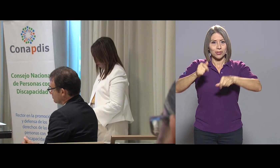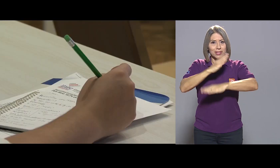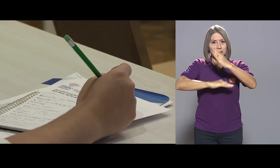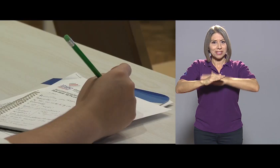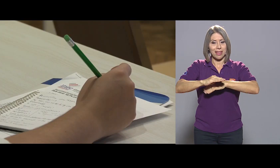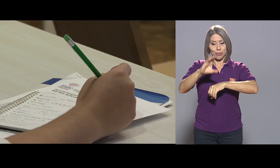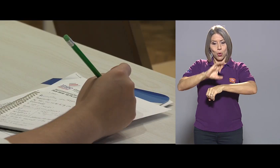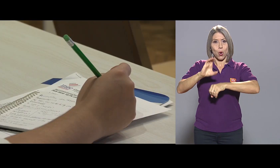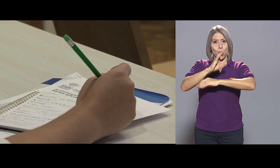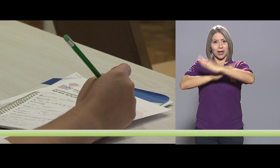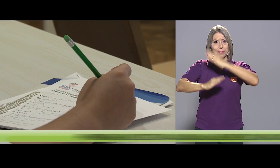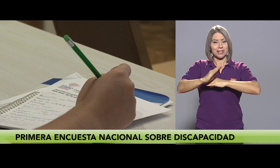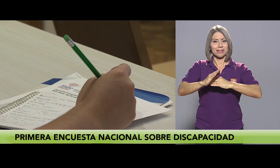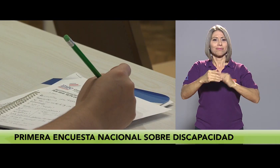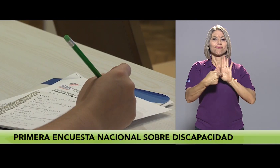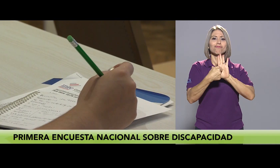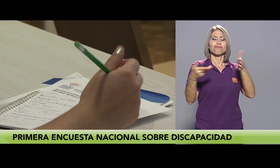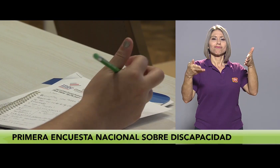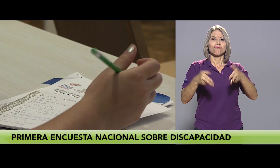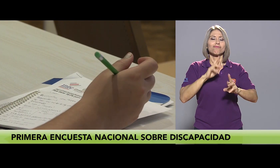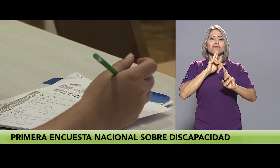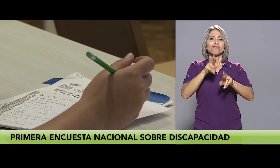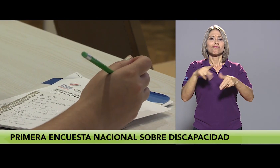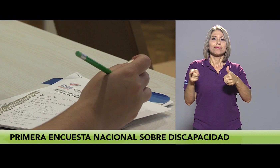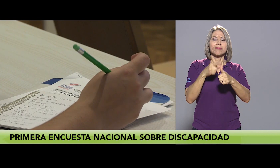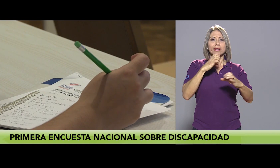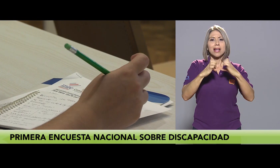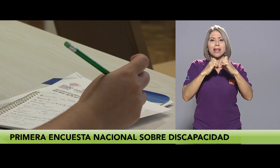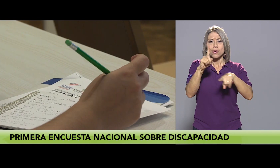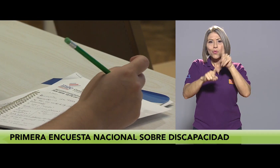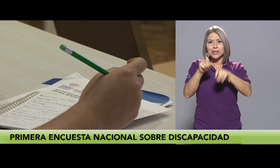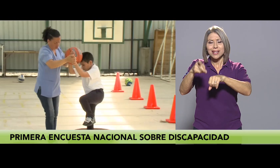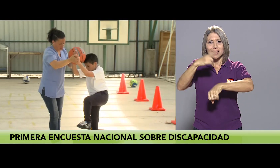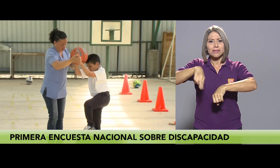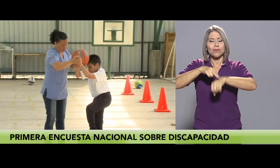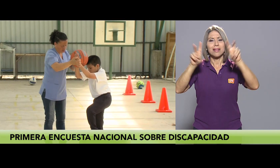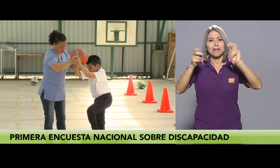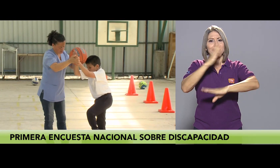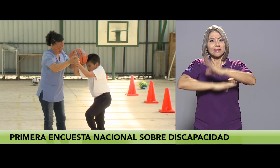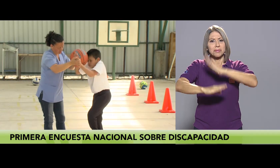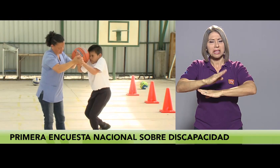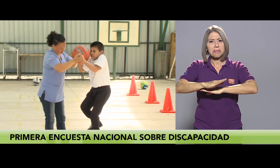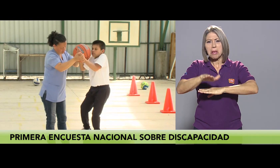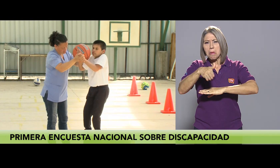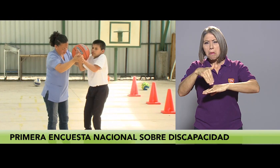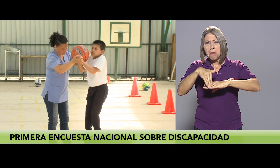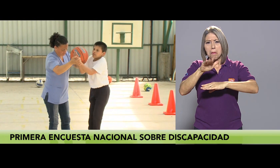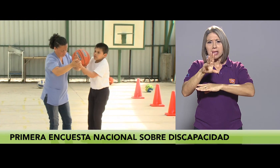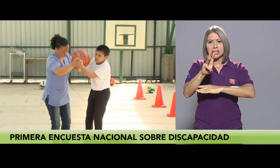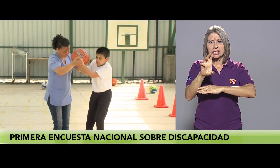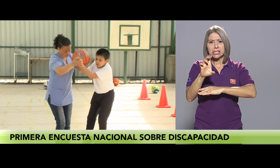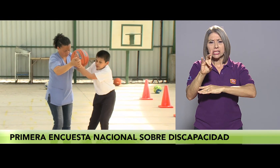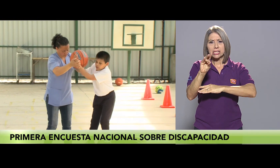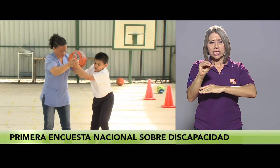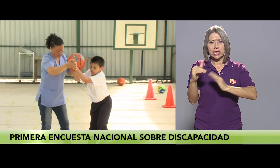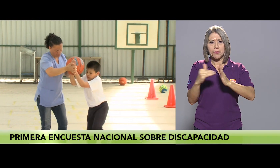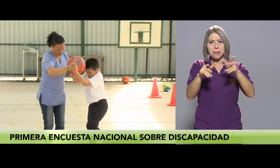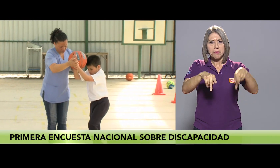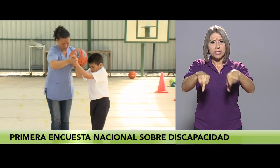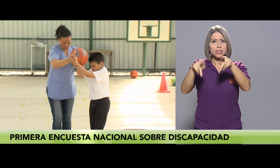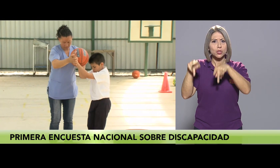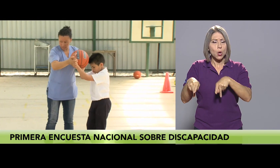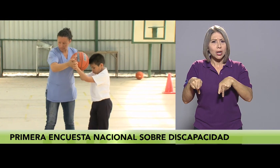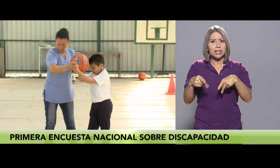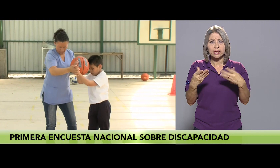CONAPDIS, presentaron los resultados de la primera encuesta nacional sobre discapacidad. Poco más de 670,000 personas se encuentran